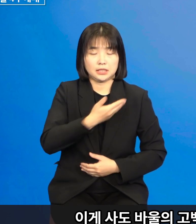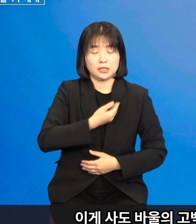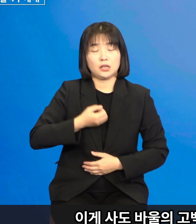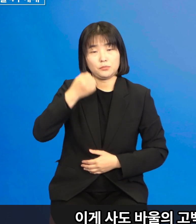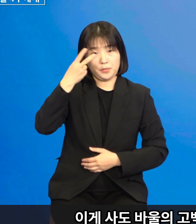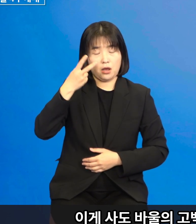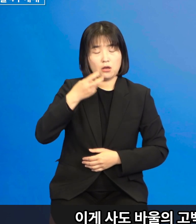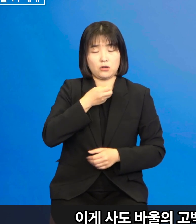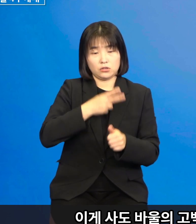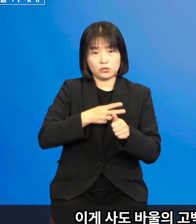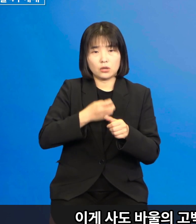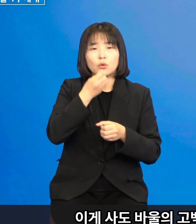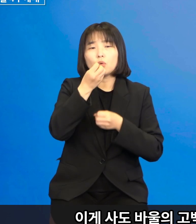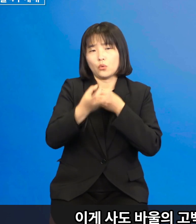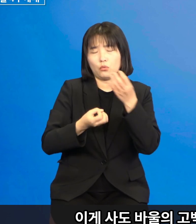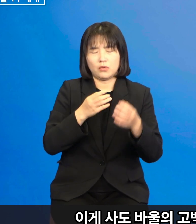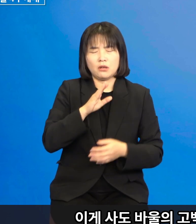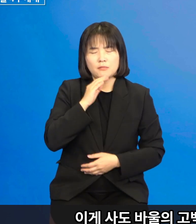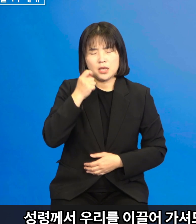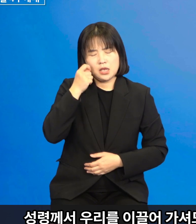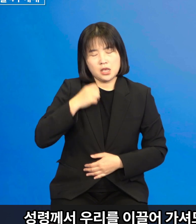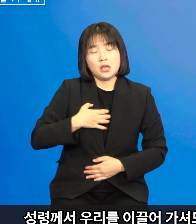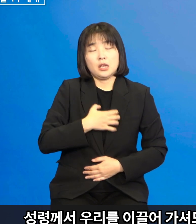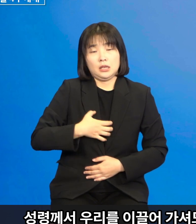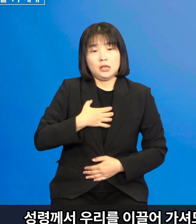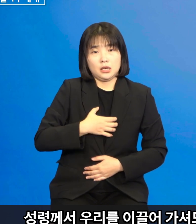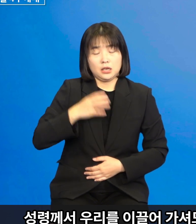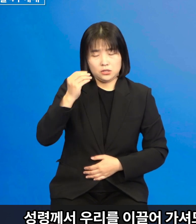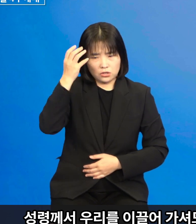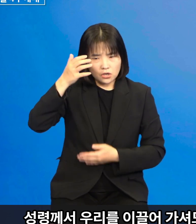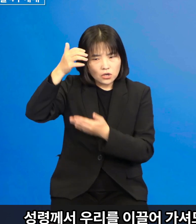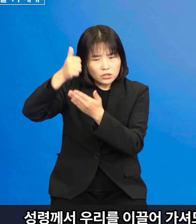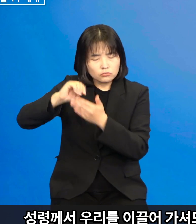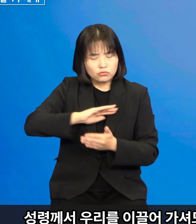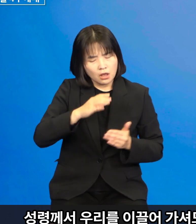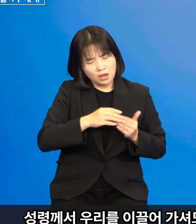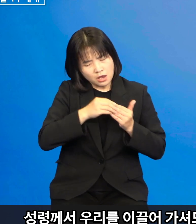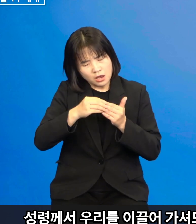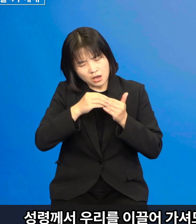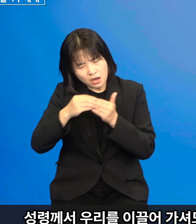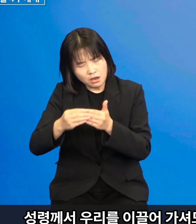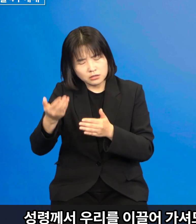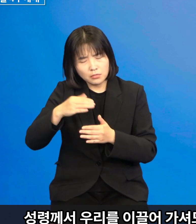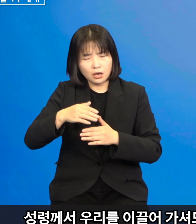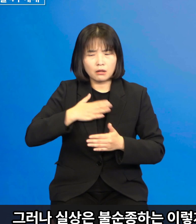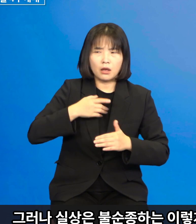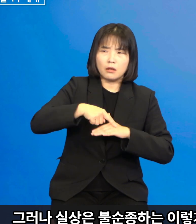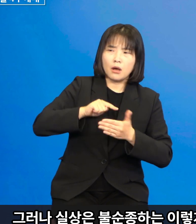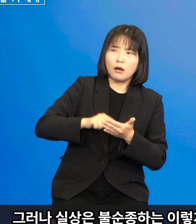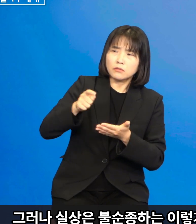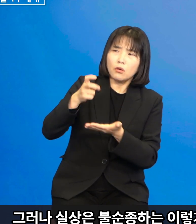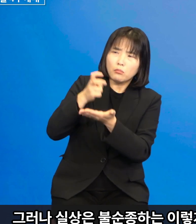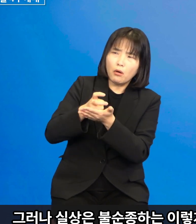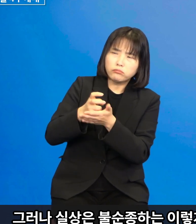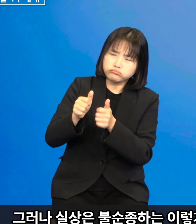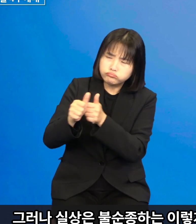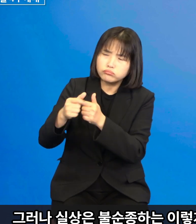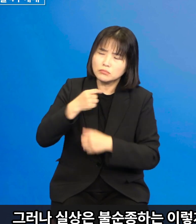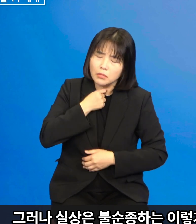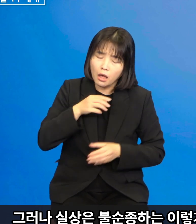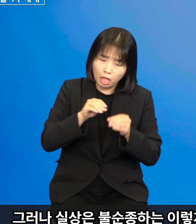고백이었죠. 얼마나 비참합니까? 성령께서 우리를 이끌어 가셔도 마음으로는 법을 섬기고 싶지만 그러나